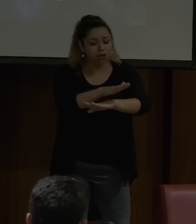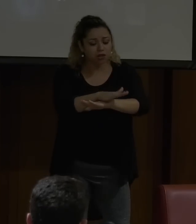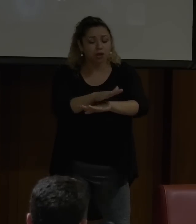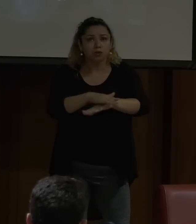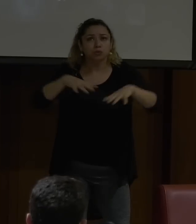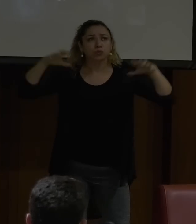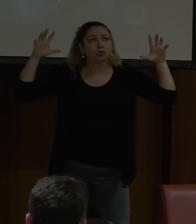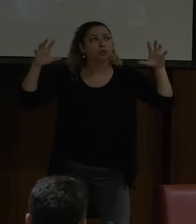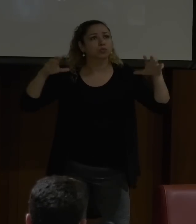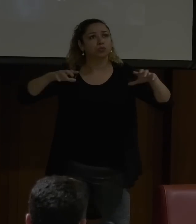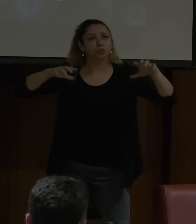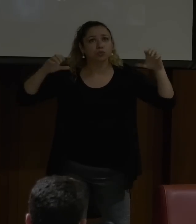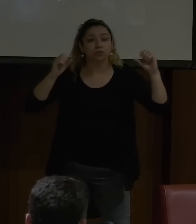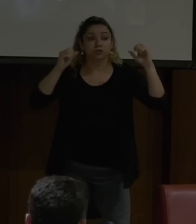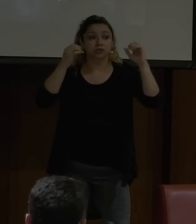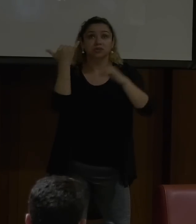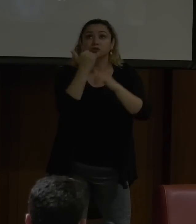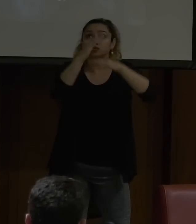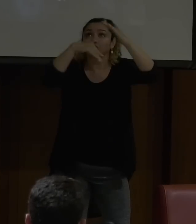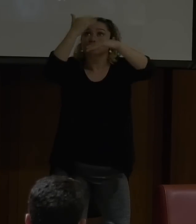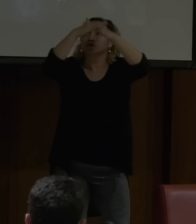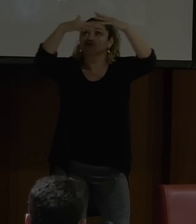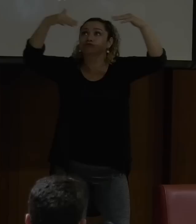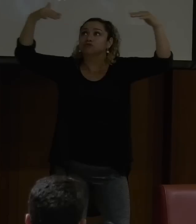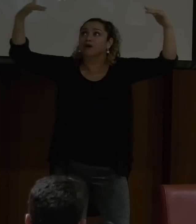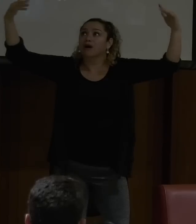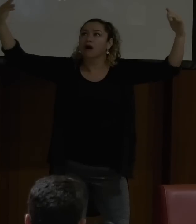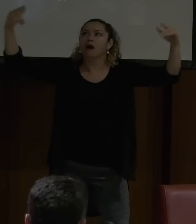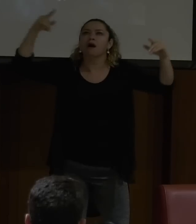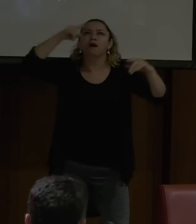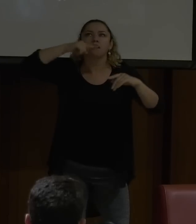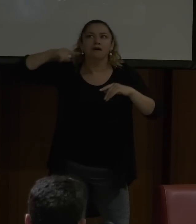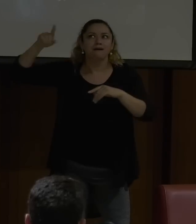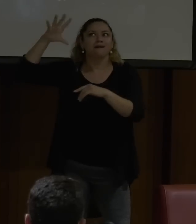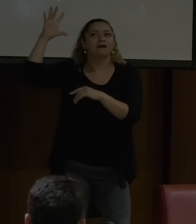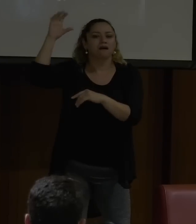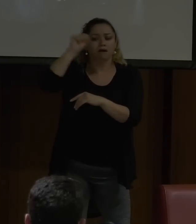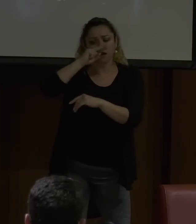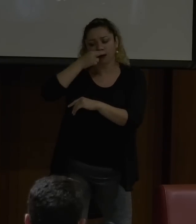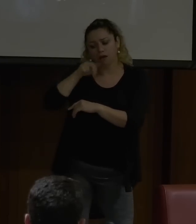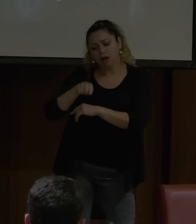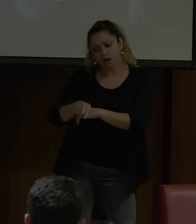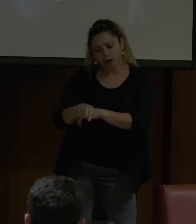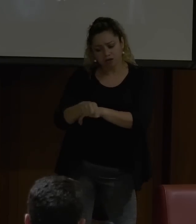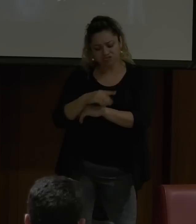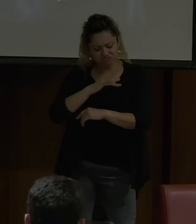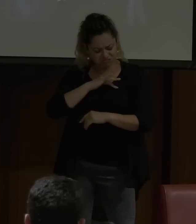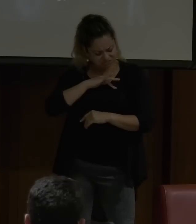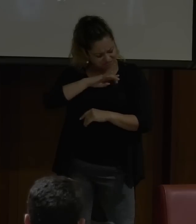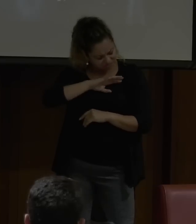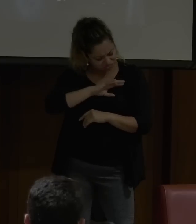Debajo el azul del cielo se descifraba el misterio, que el niño tenía una